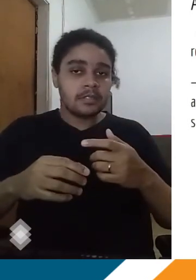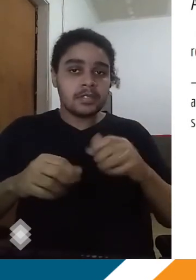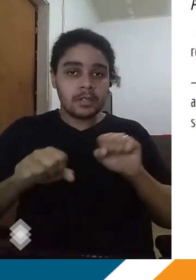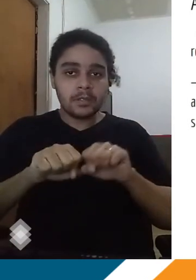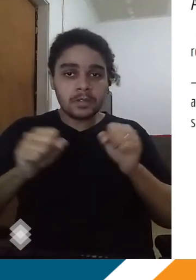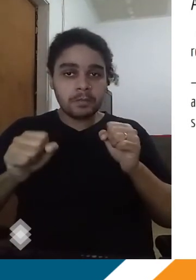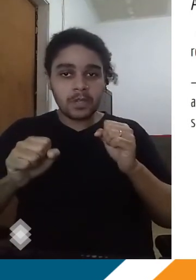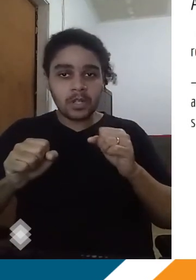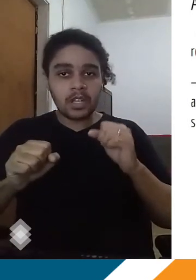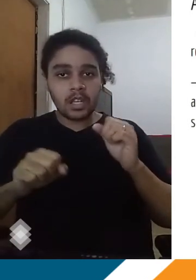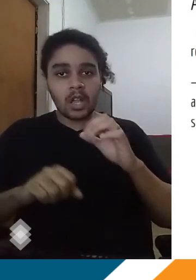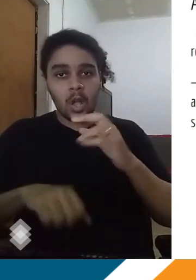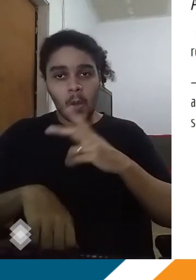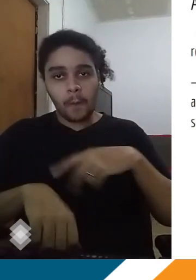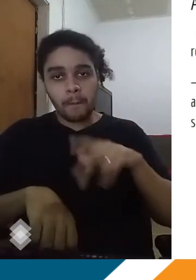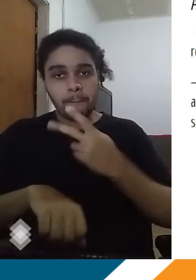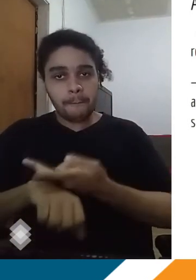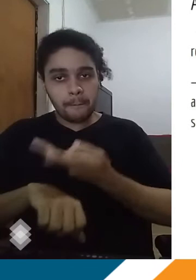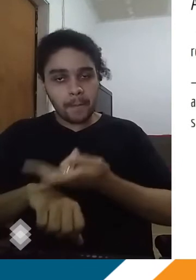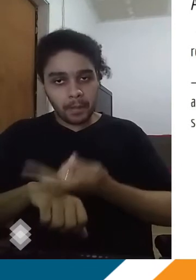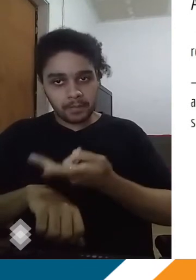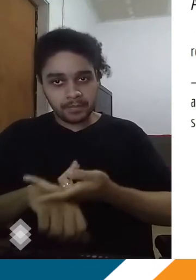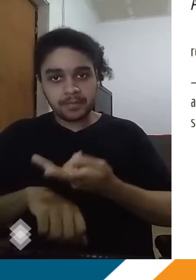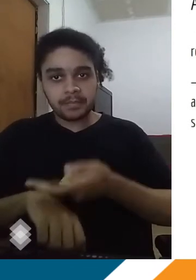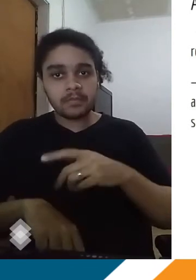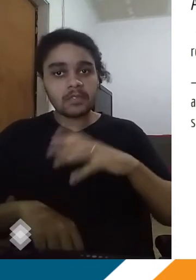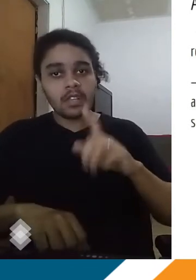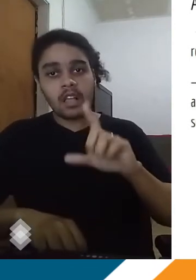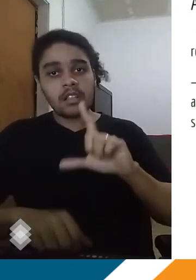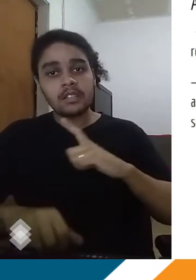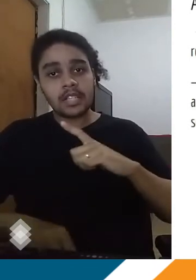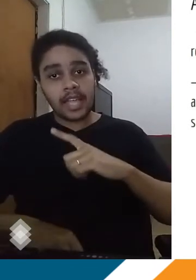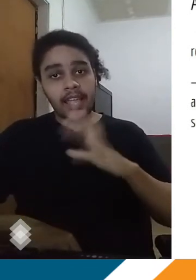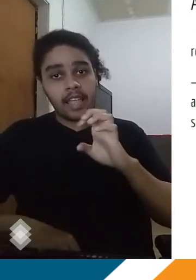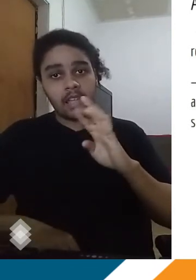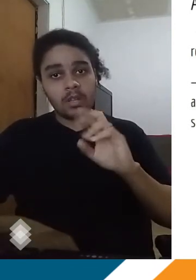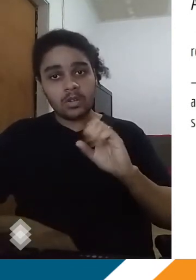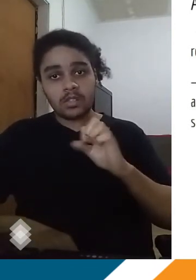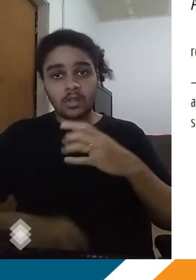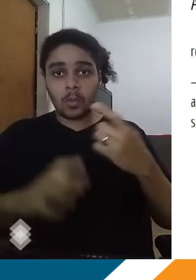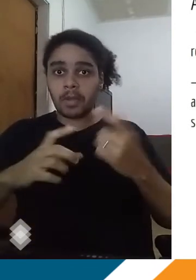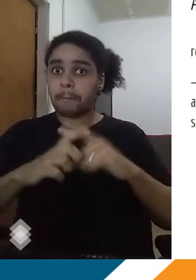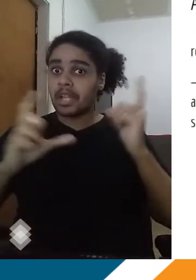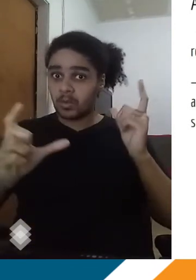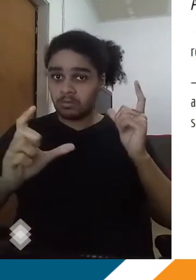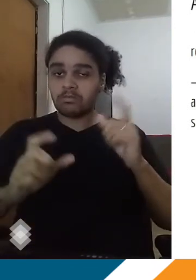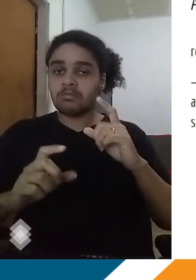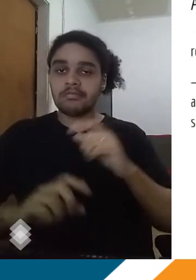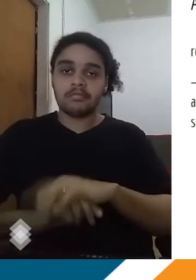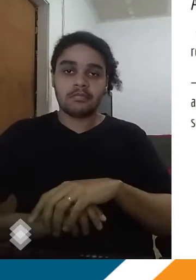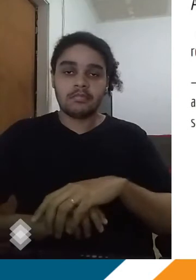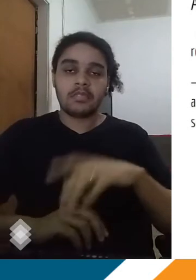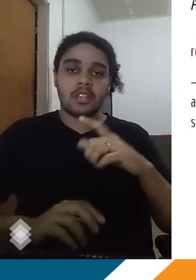marcado pela desagregação das rochas, podendo ser físico, químico ou biológico, e a gente tem a erosão, que é um processo mais macro.